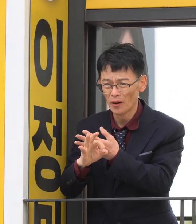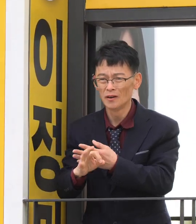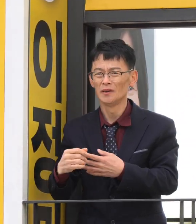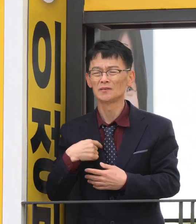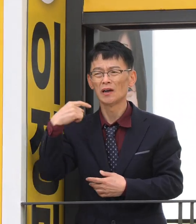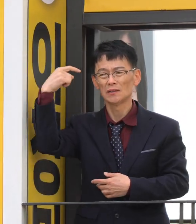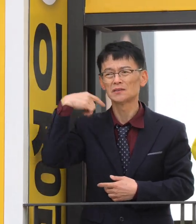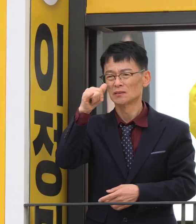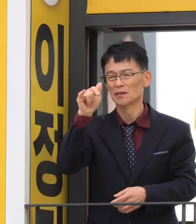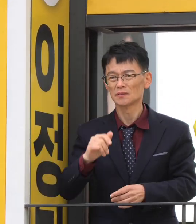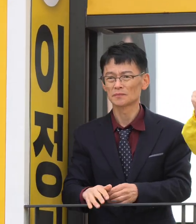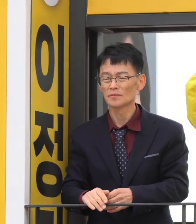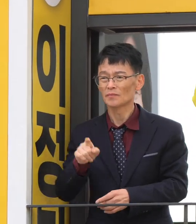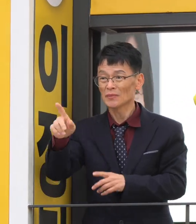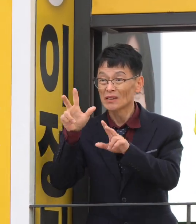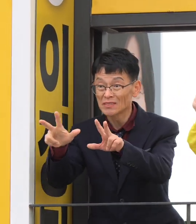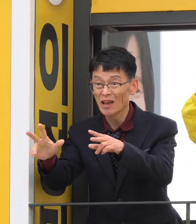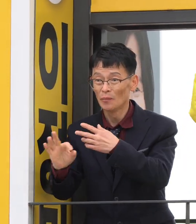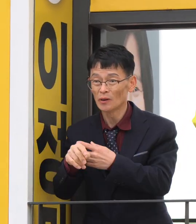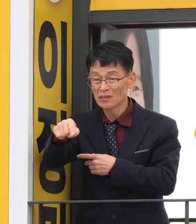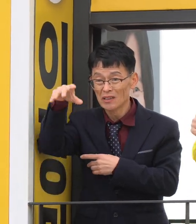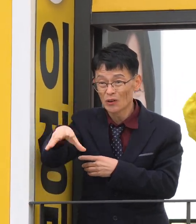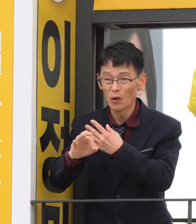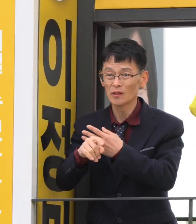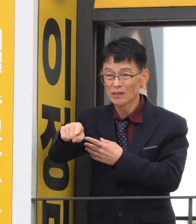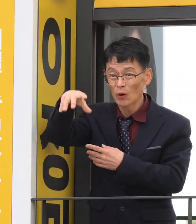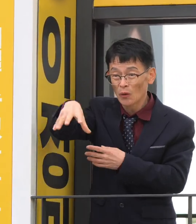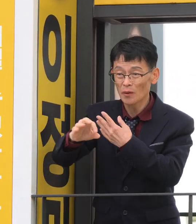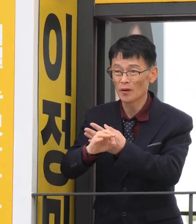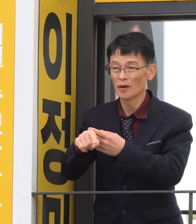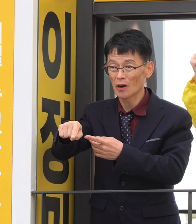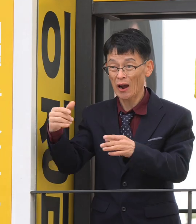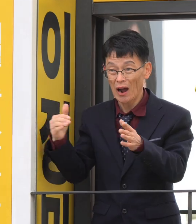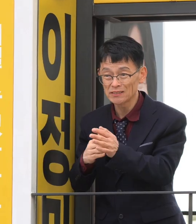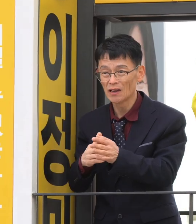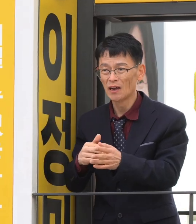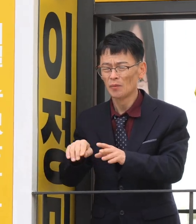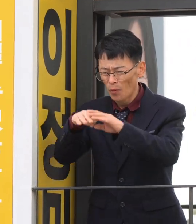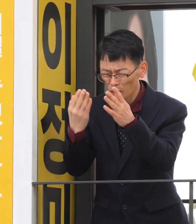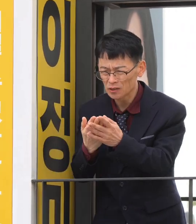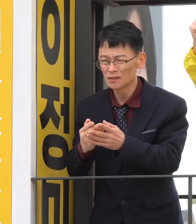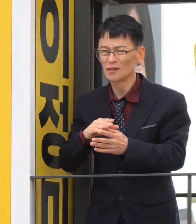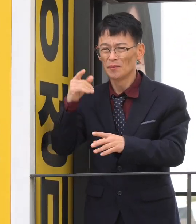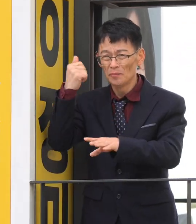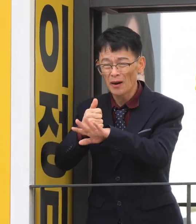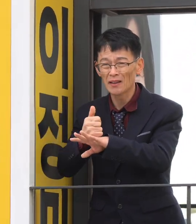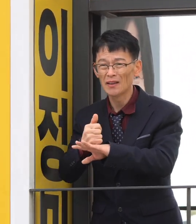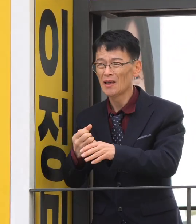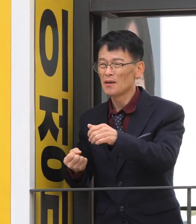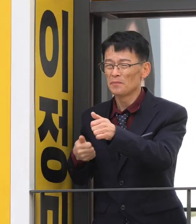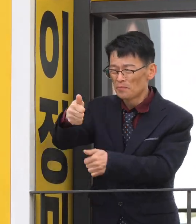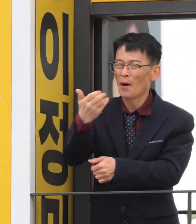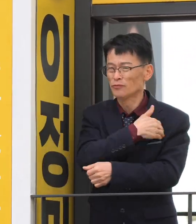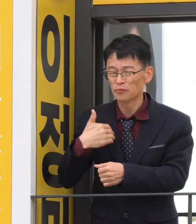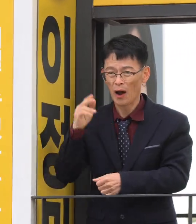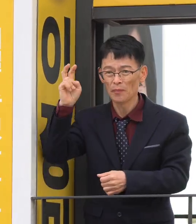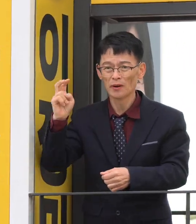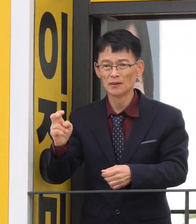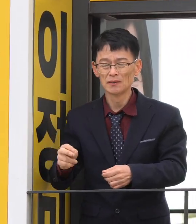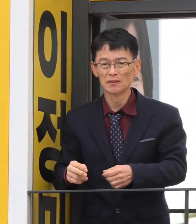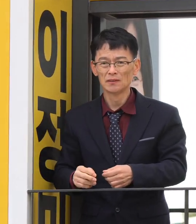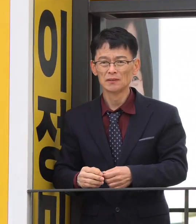것을 느끼고 있습니다. 이제 이곳 현장 밑바닥에서 골든 크로스가 이루어지고 있습니다,